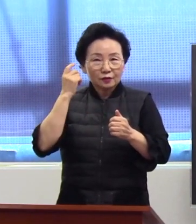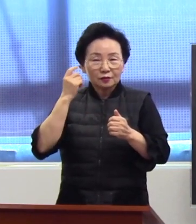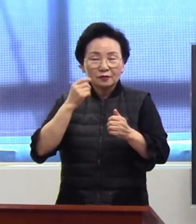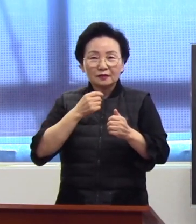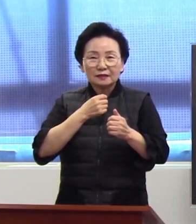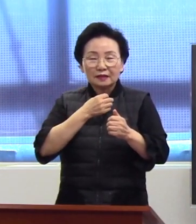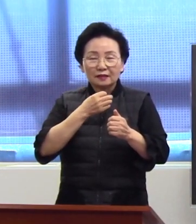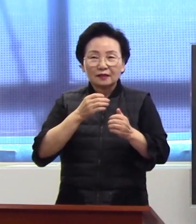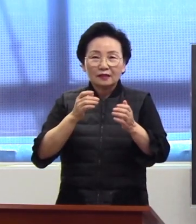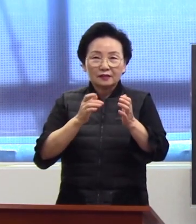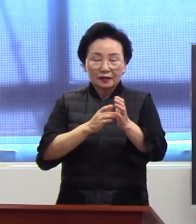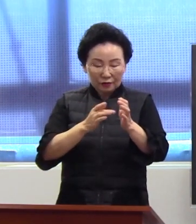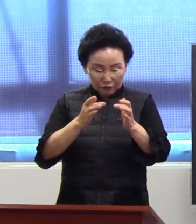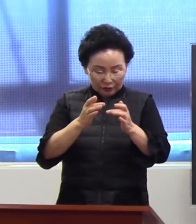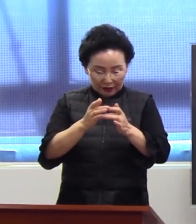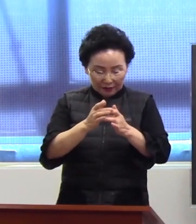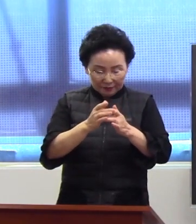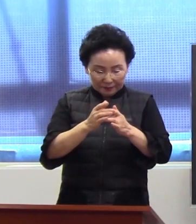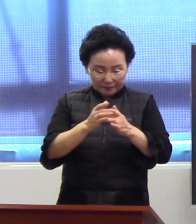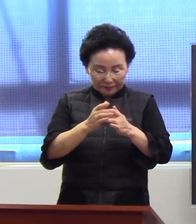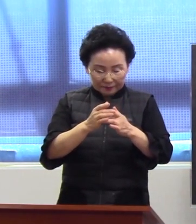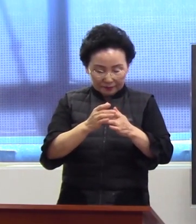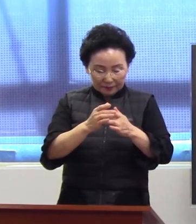소리로 이렇게 예수님